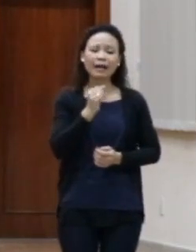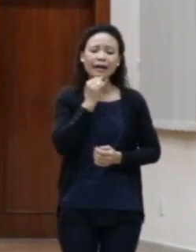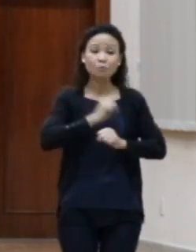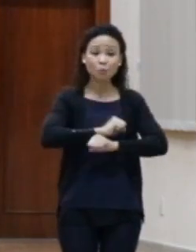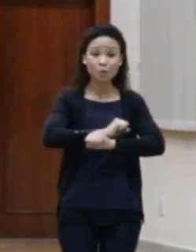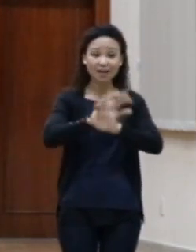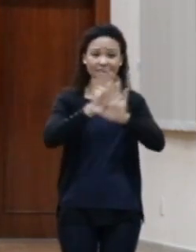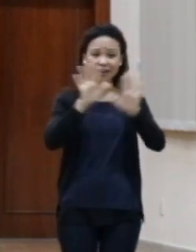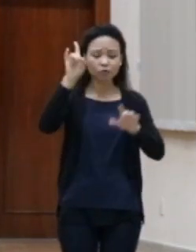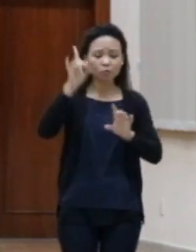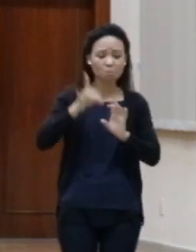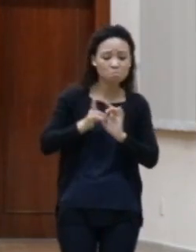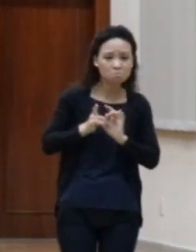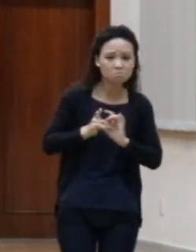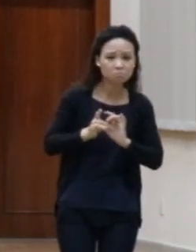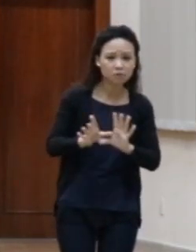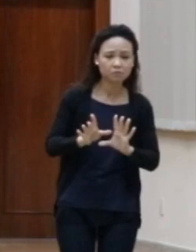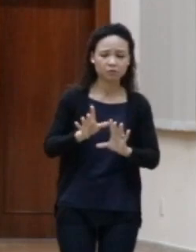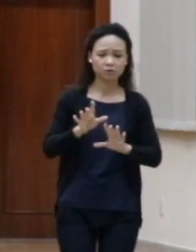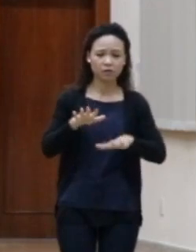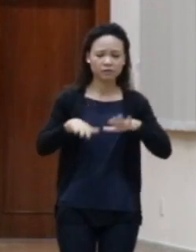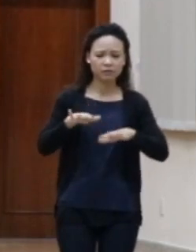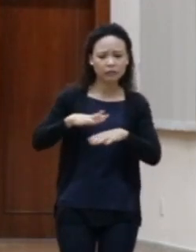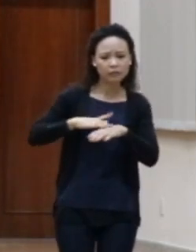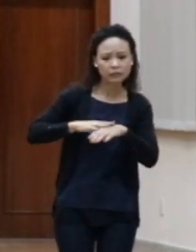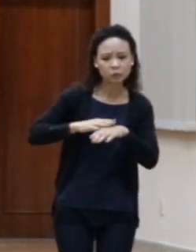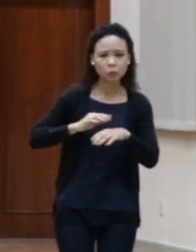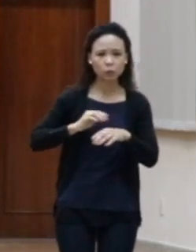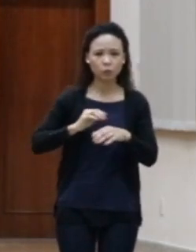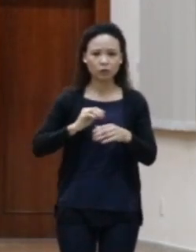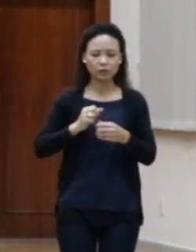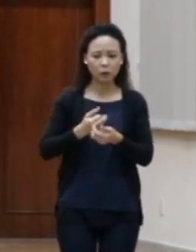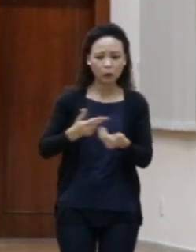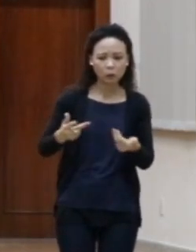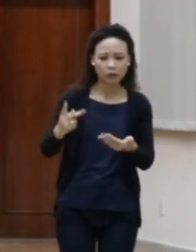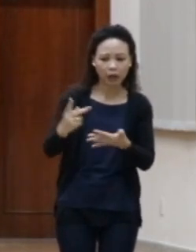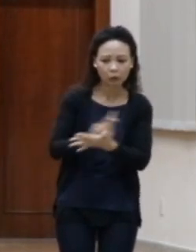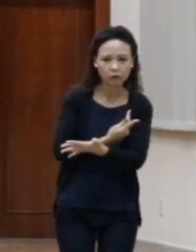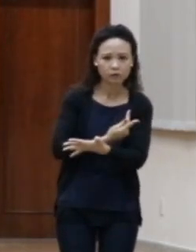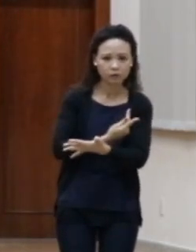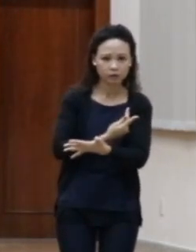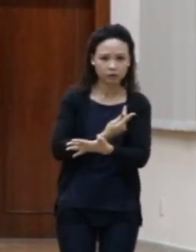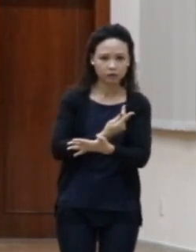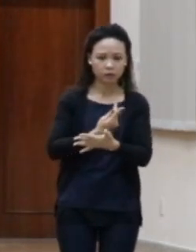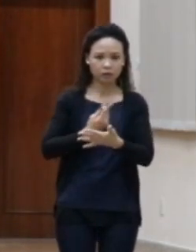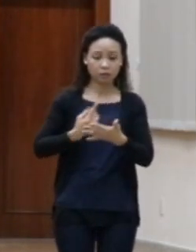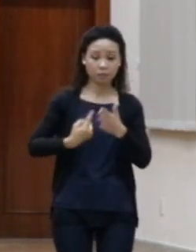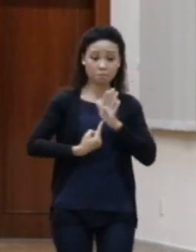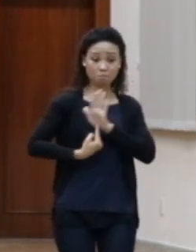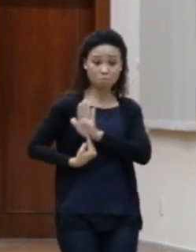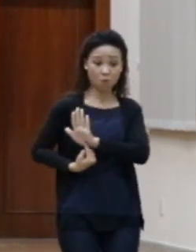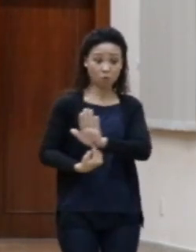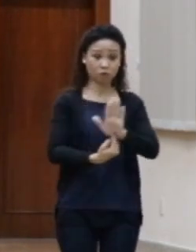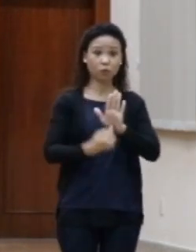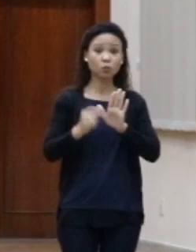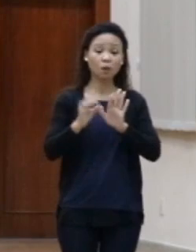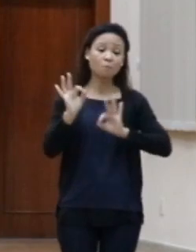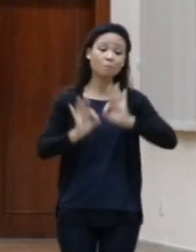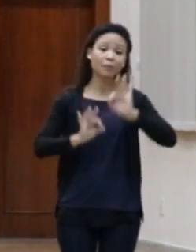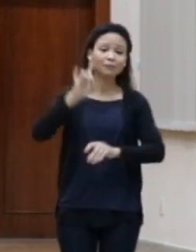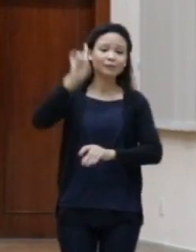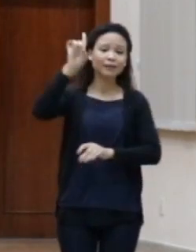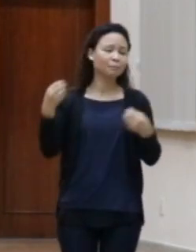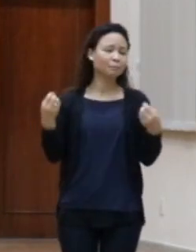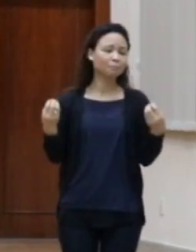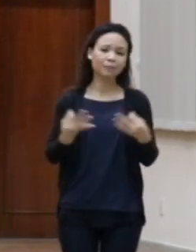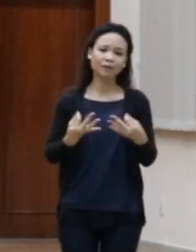alguma enfermidade, ou ordena que algo aconteça para que o seu plano bom, agradável e perfeito aconteça nas nossas vidas, está na vida do Senhor